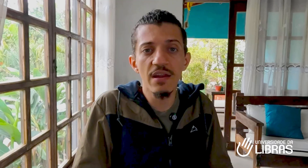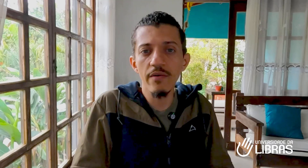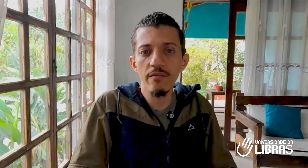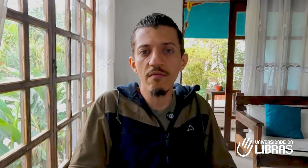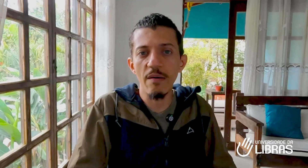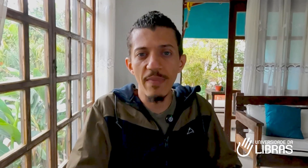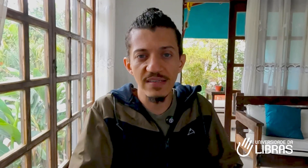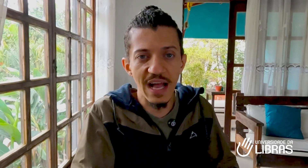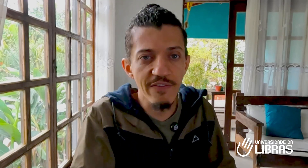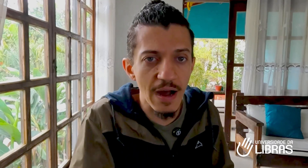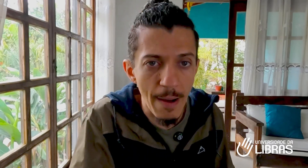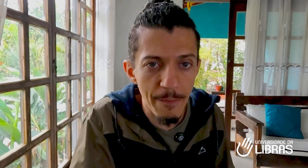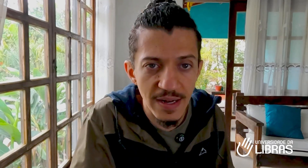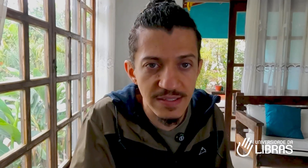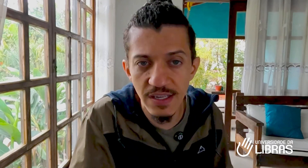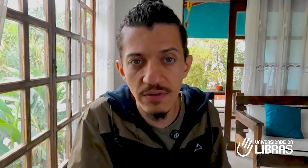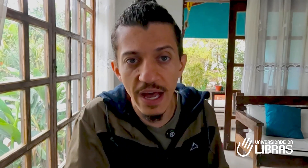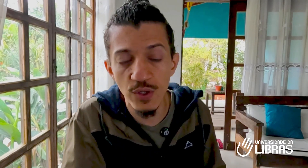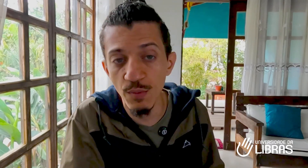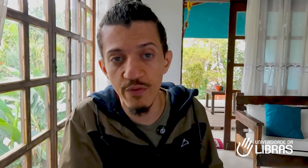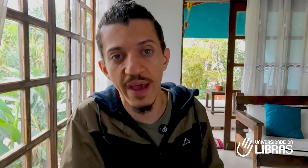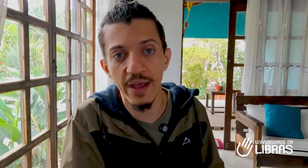não bastava apenas executar os movimentos ou os